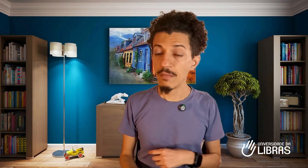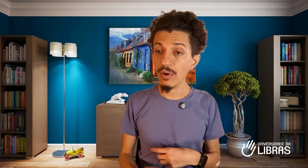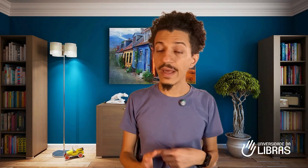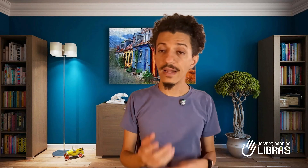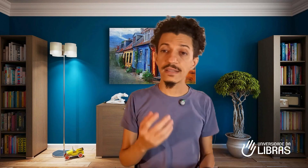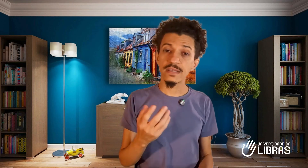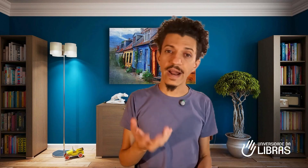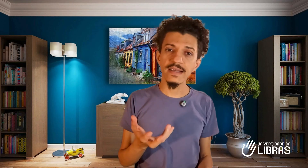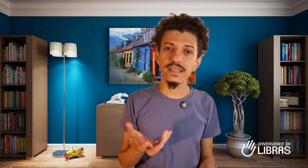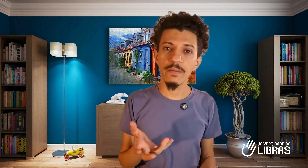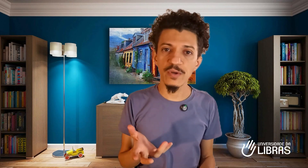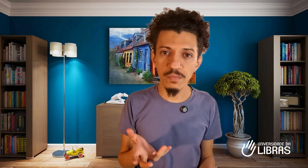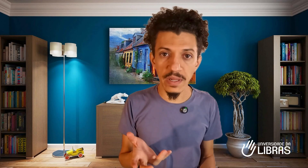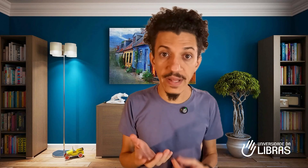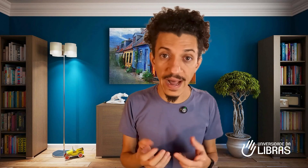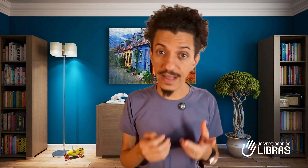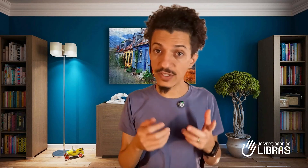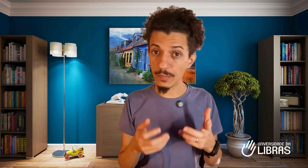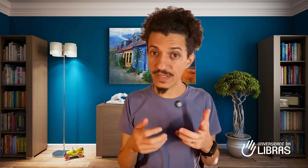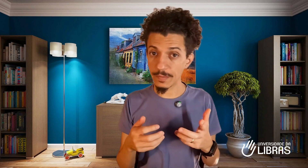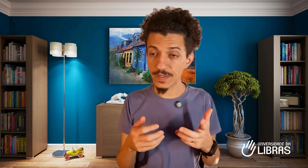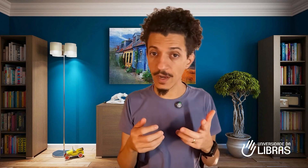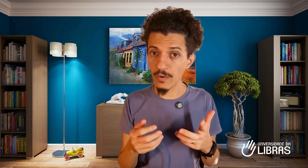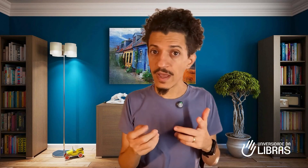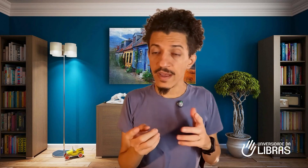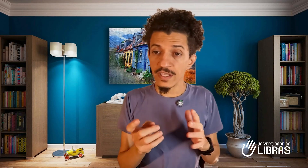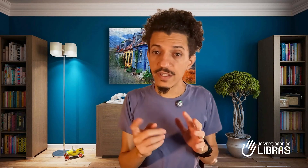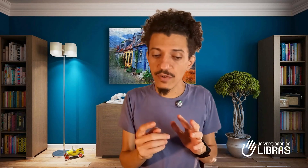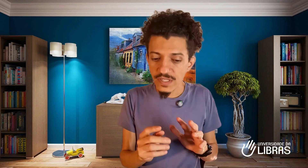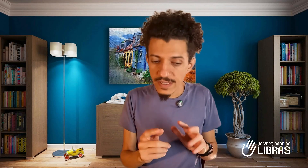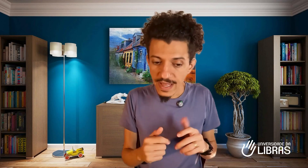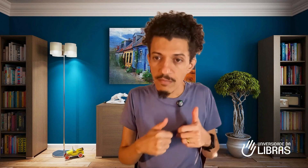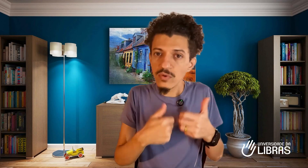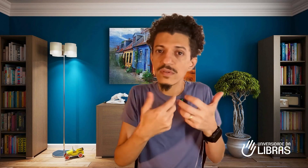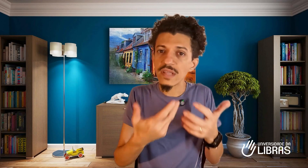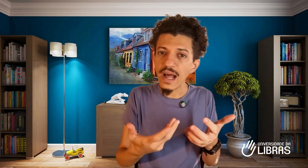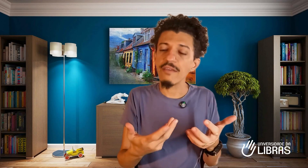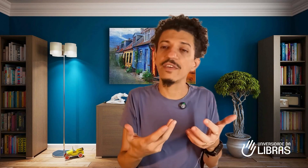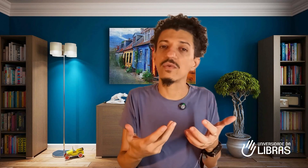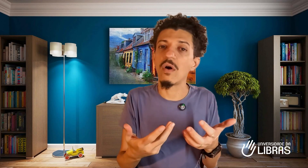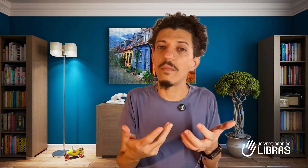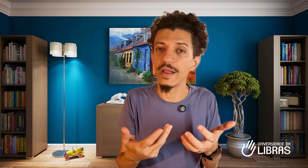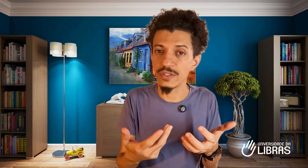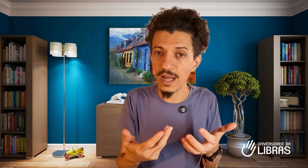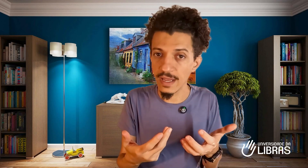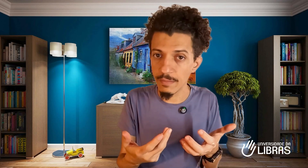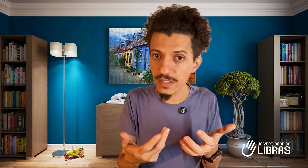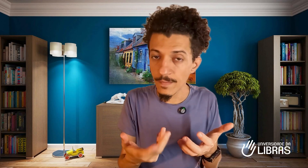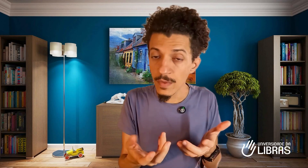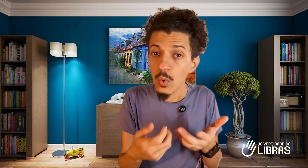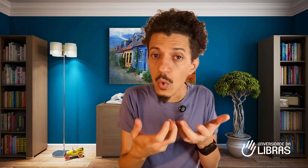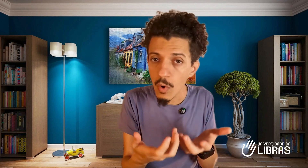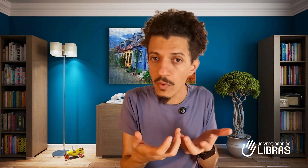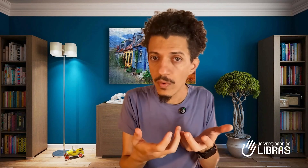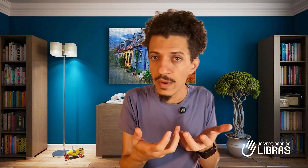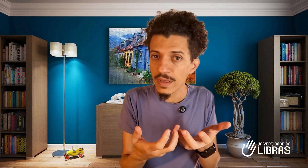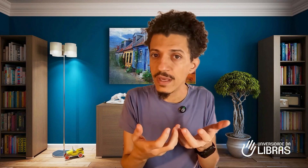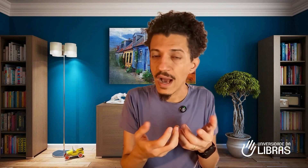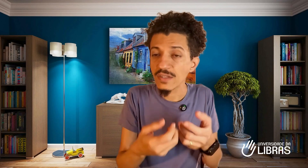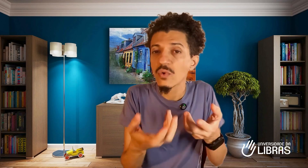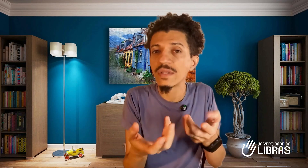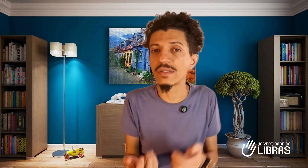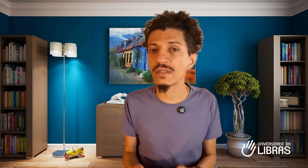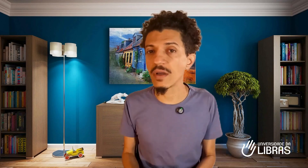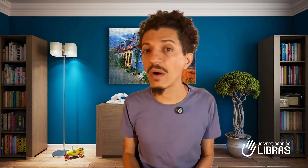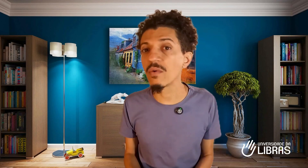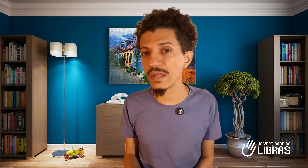Libras, porque eles trazem a possibilidade, a percepção de você demonstrar visualmente na Libras como que